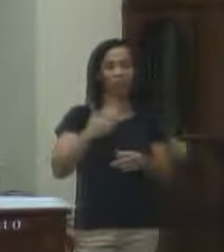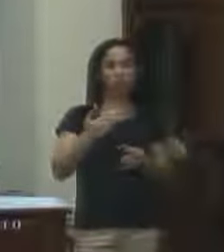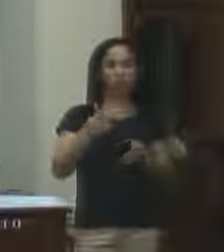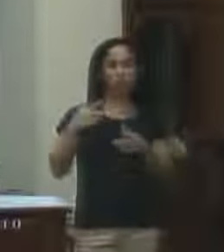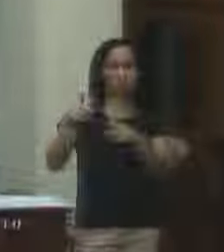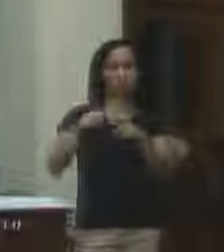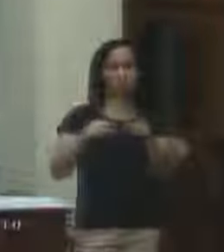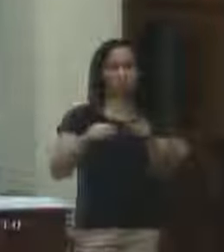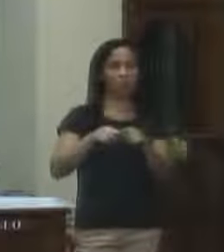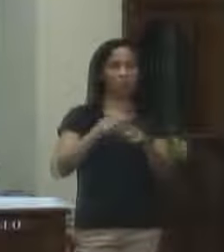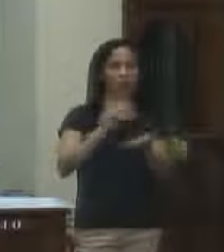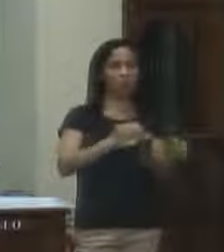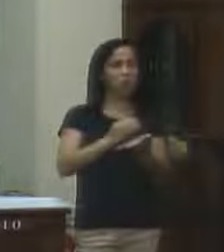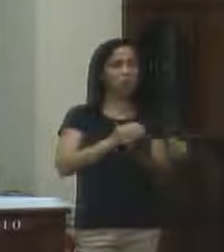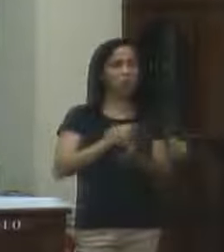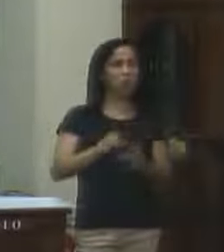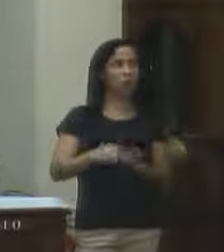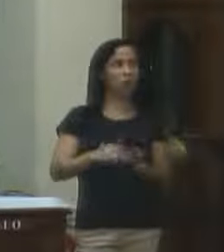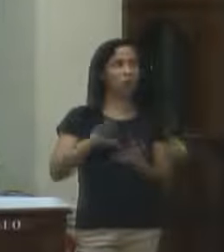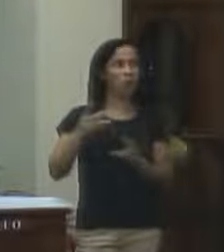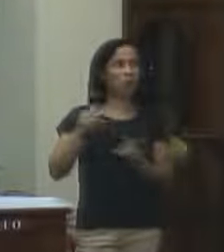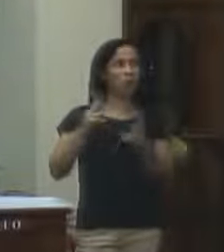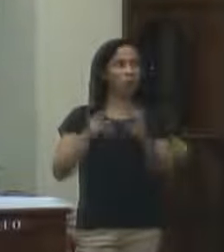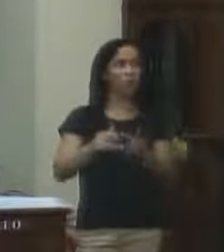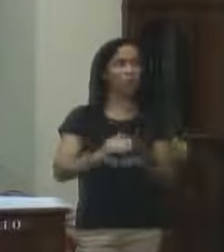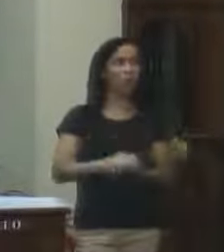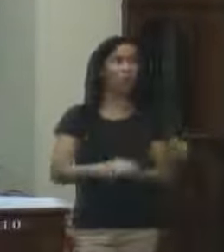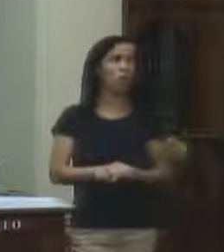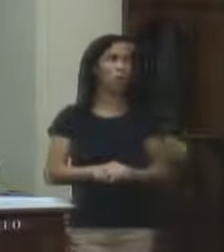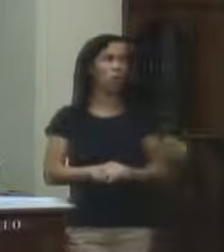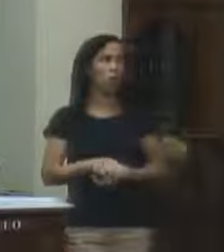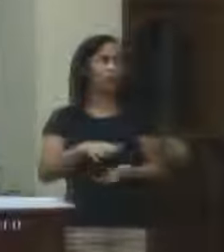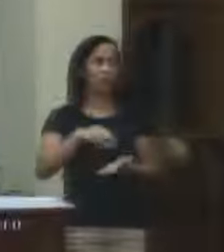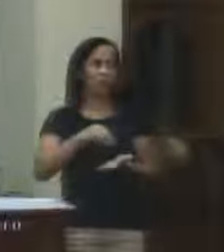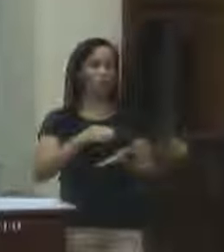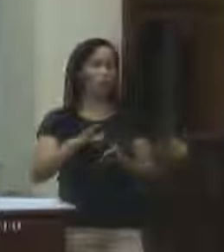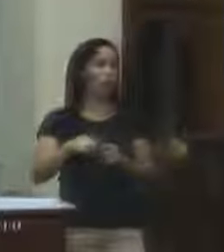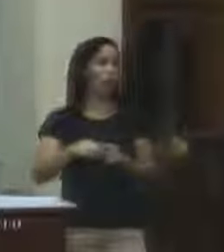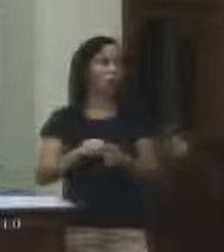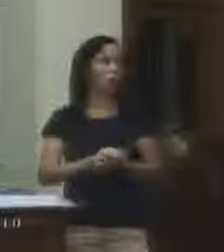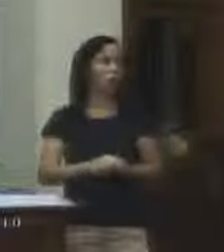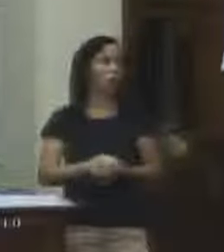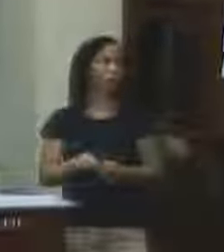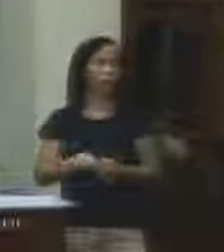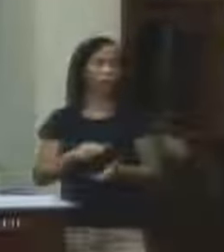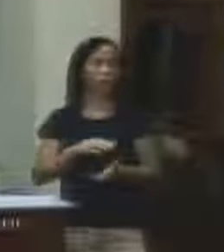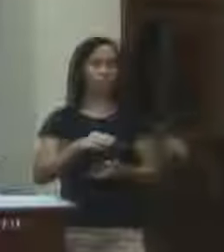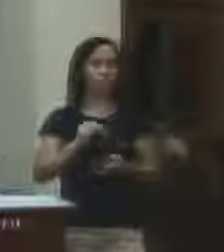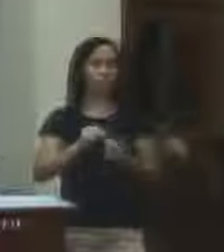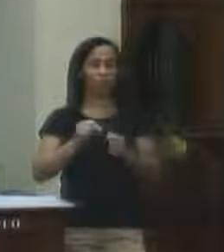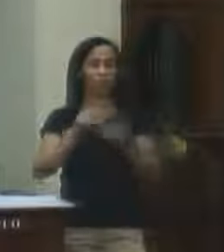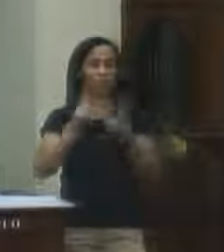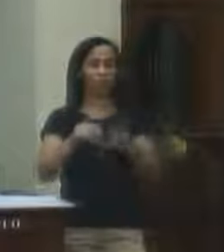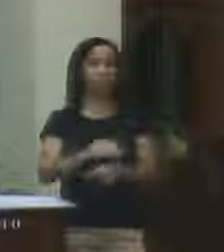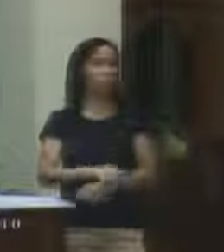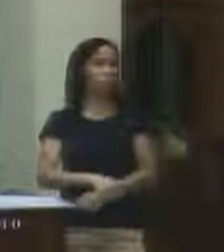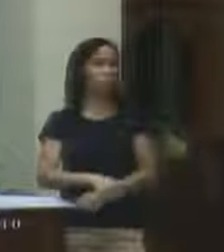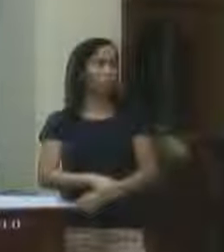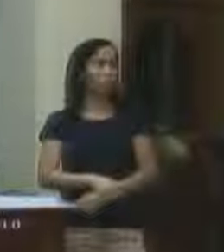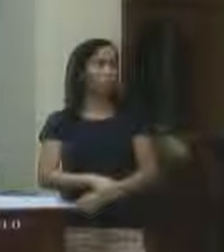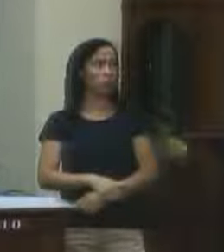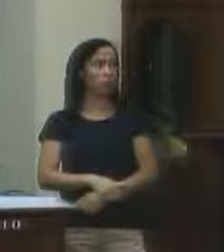outros anos. O restante são todos eles iguais. É copia, cola e copia. Não tem nada de diferente.